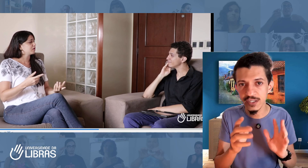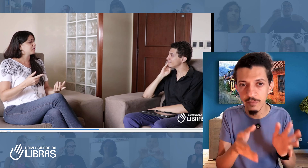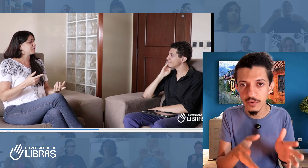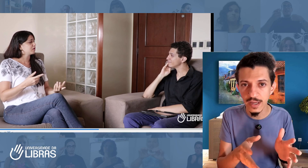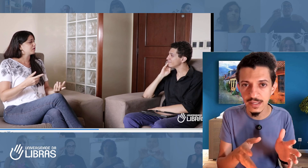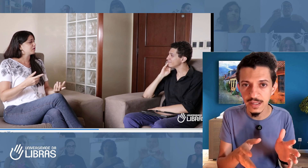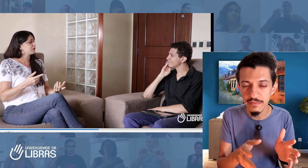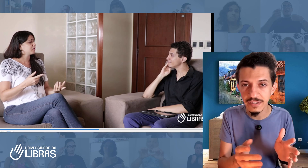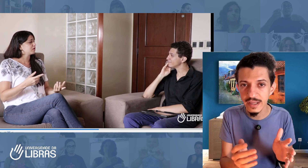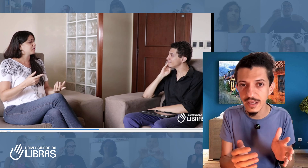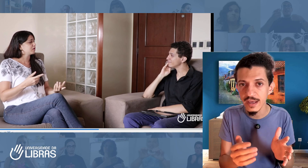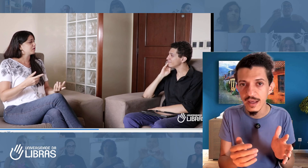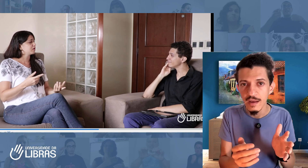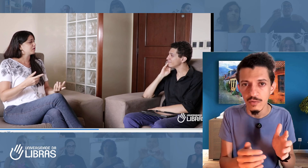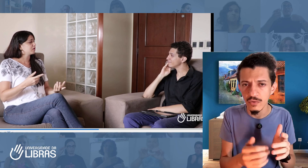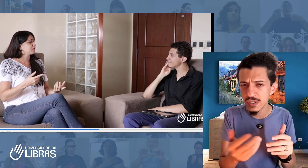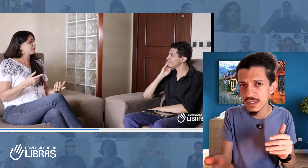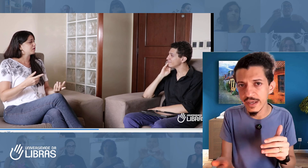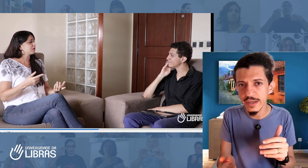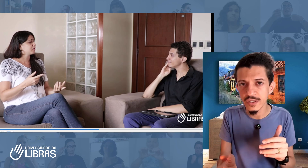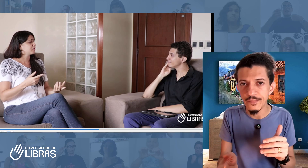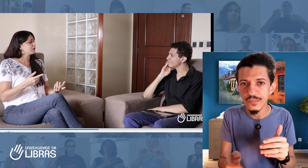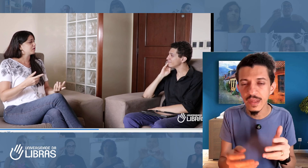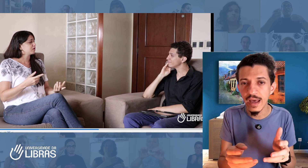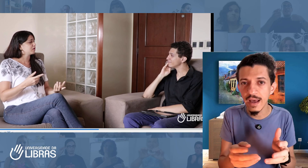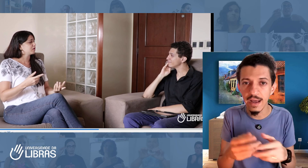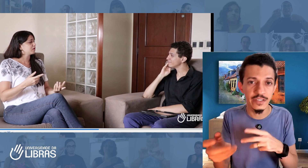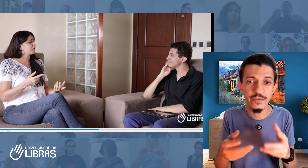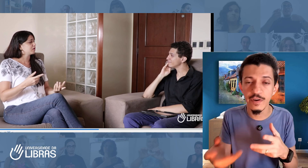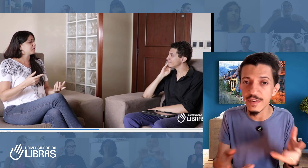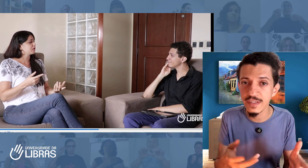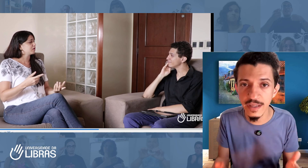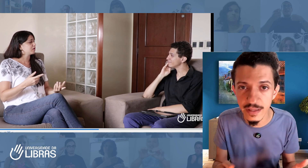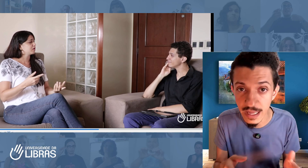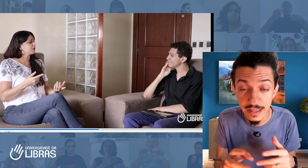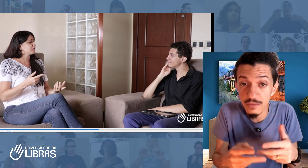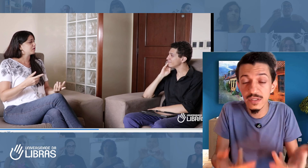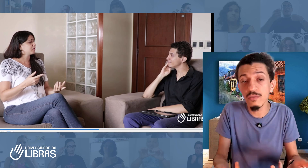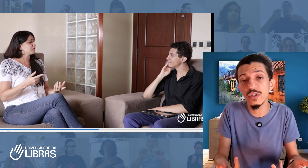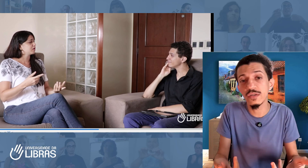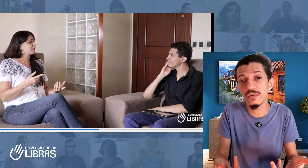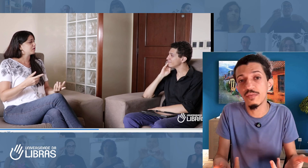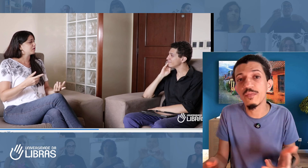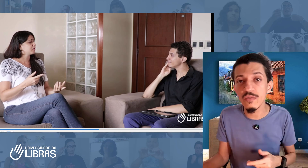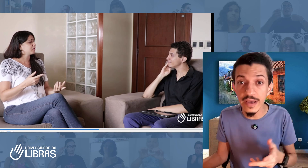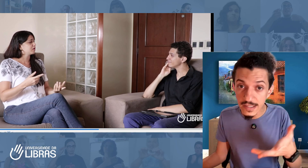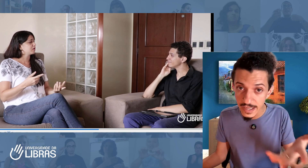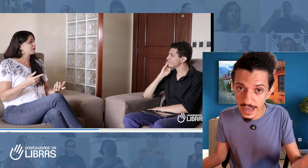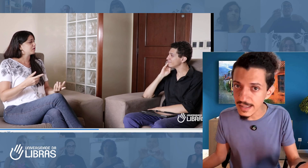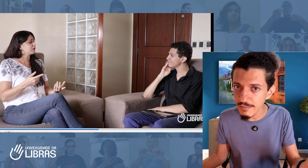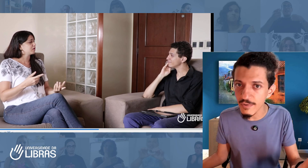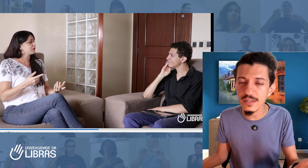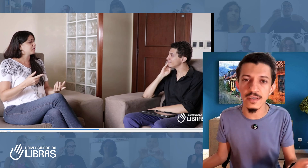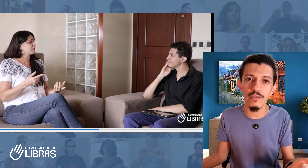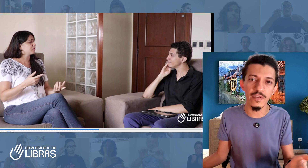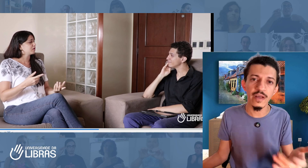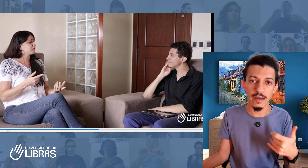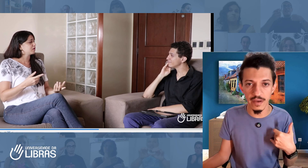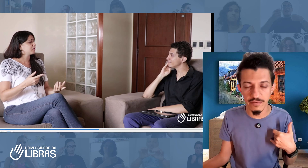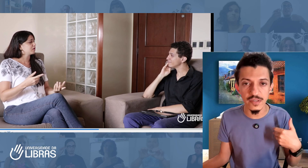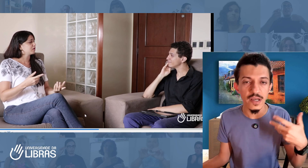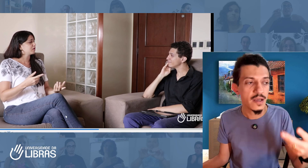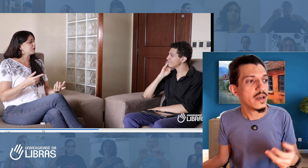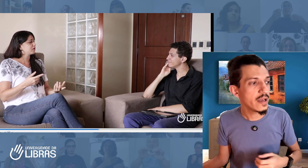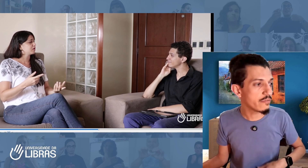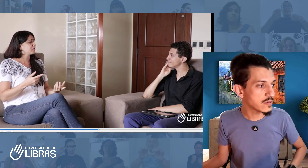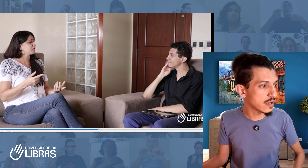gente terminou essa entrevista aí, no dia seguinte, a gente foi fazer a tradução disso para o português, que é essa voz que você está ouvindo aí, a minha